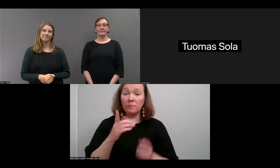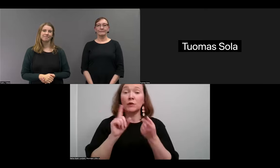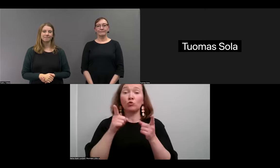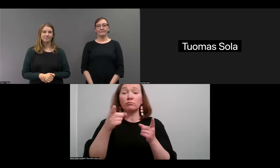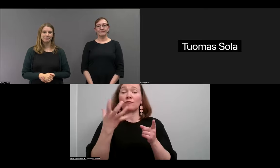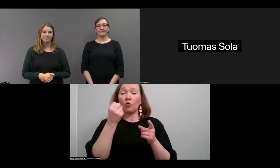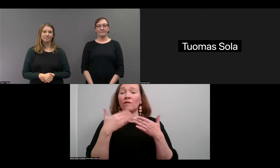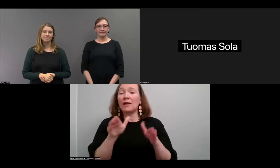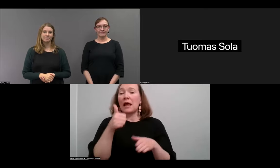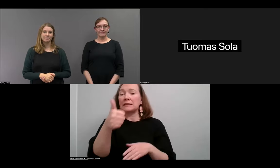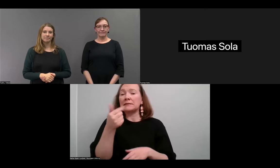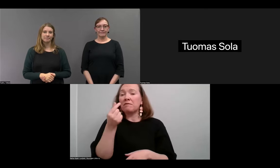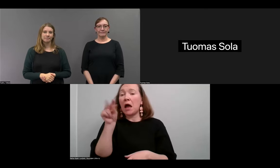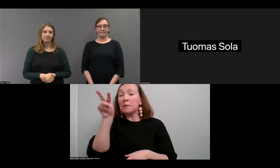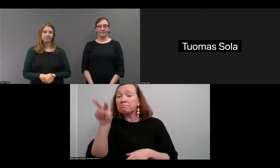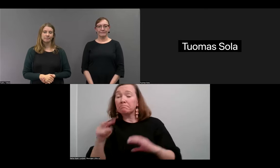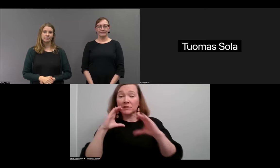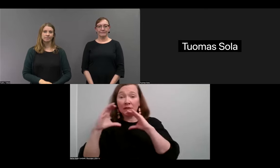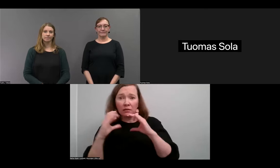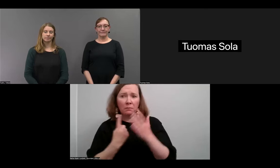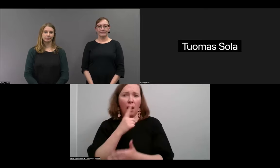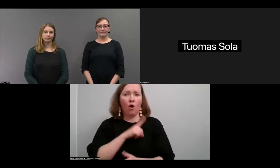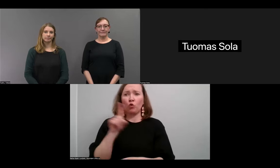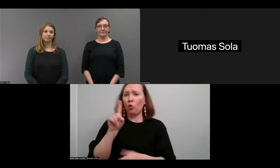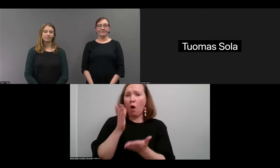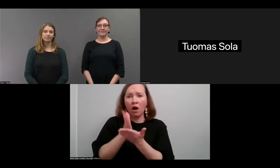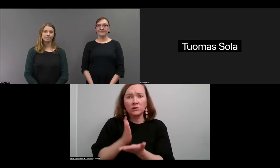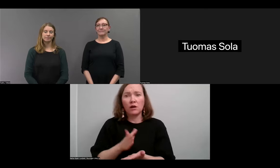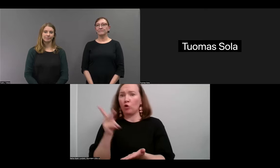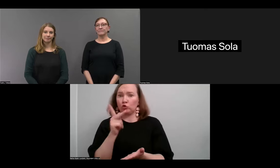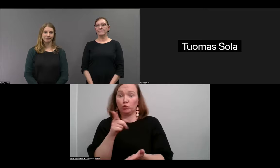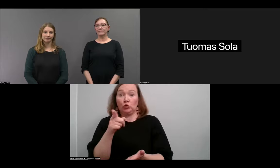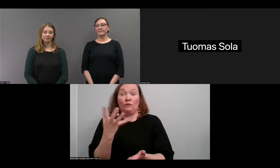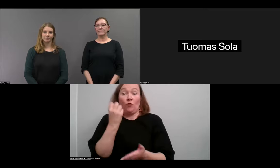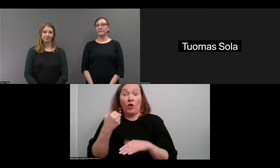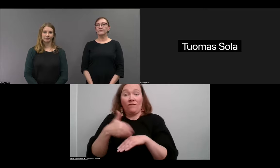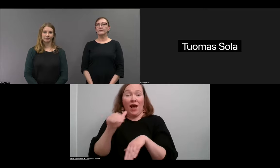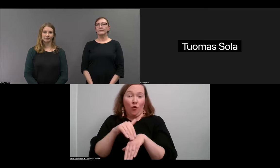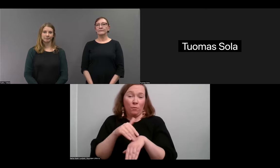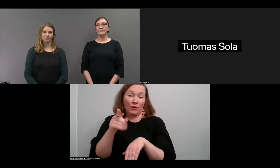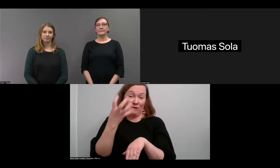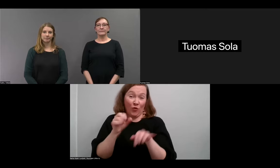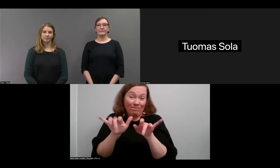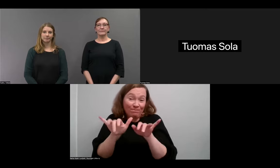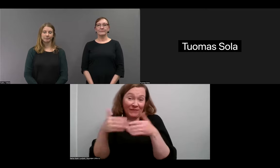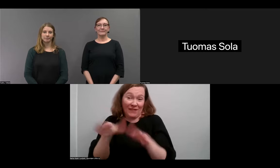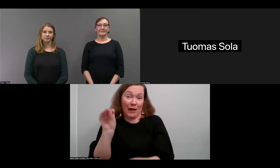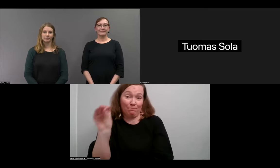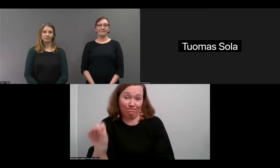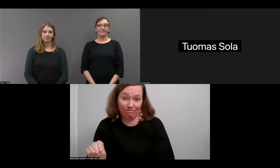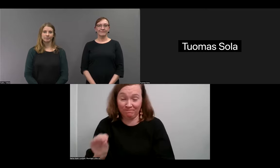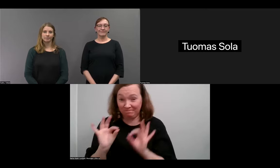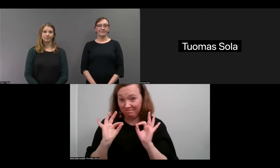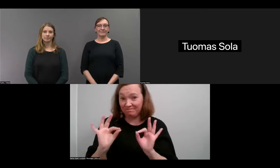Kiitoksia. Kiitos paljon sinulle. Ja jos voit vielä sitten silmäillä tuota chattia ja katsoa, jos siellä on joku kysymys ja kommentti, johon voit vielä